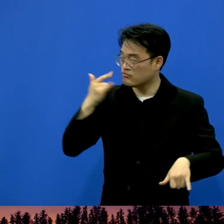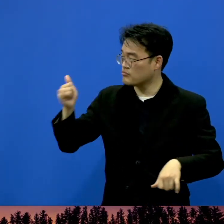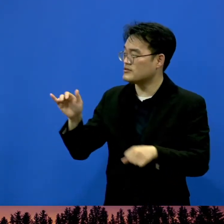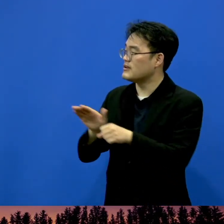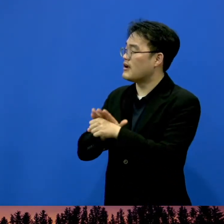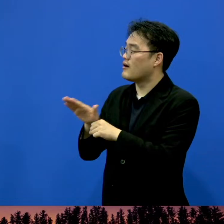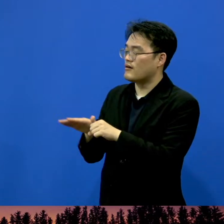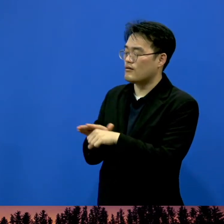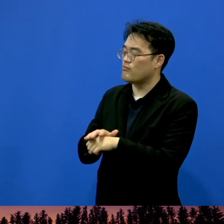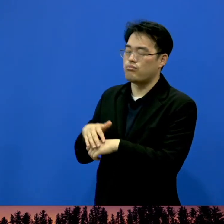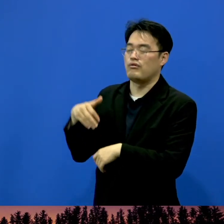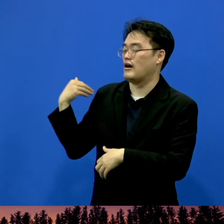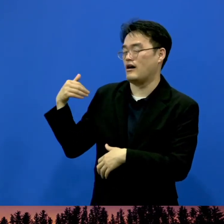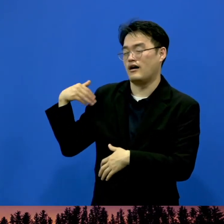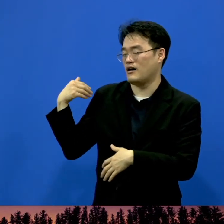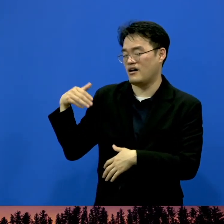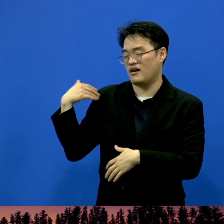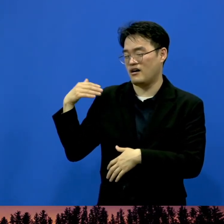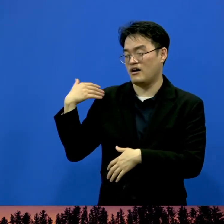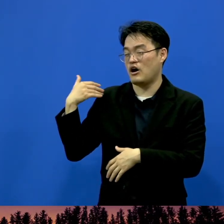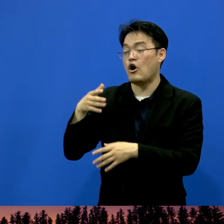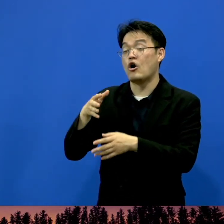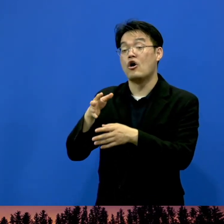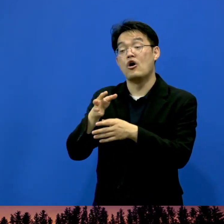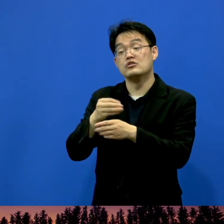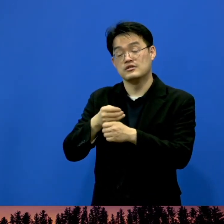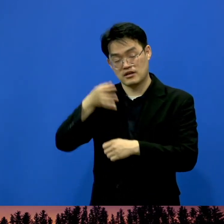봐요. 언제 봐요?